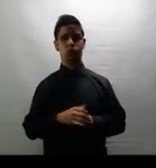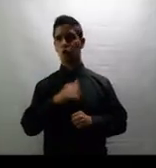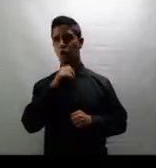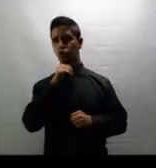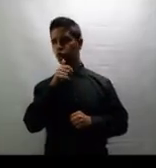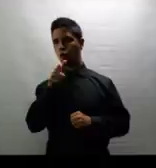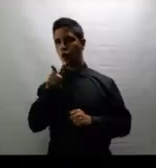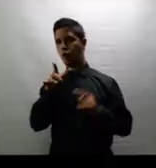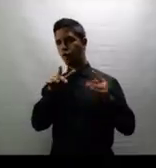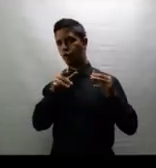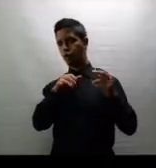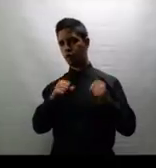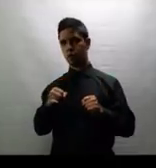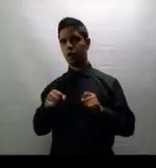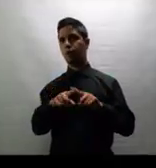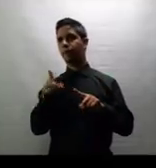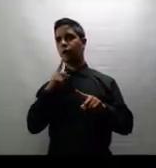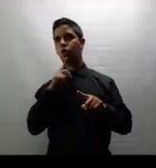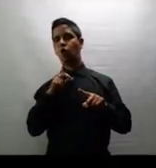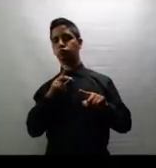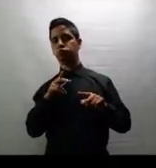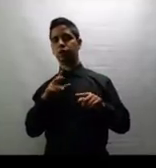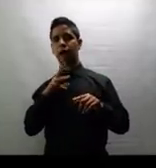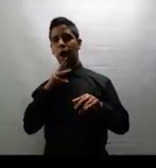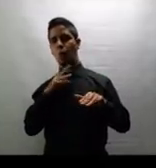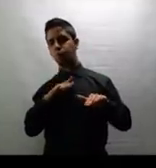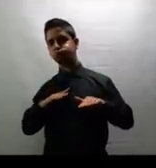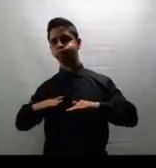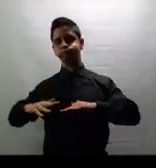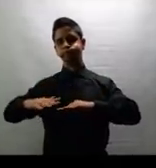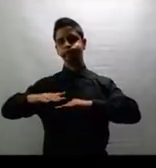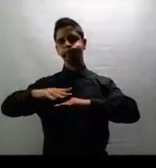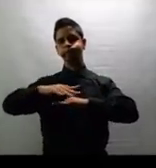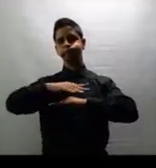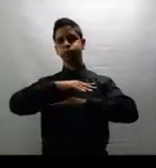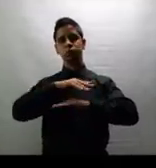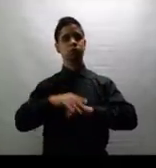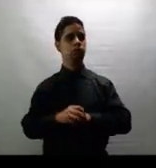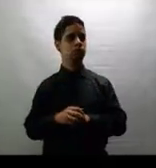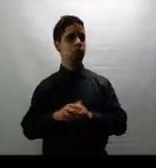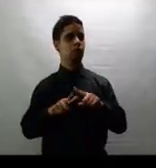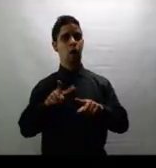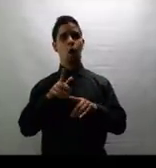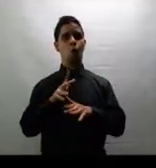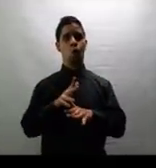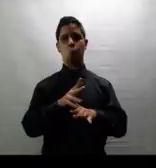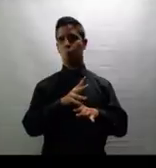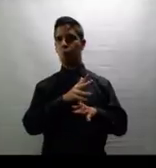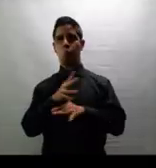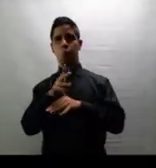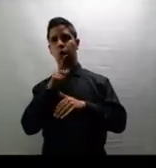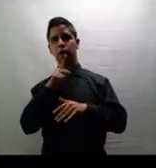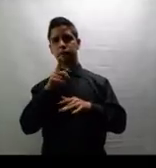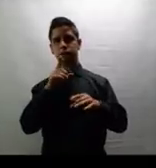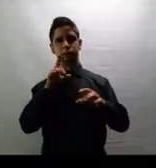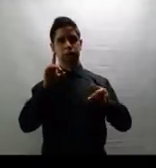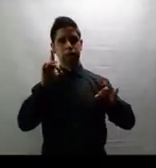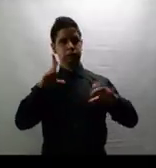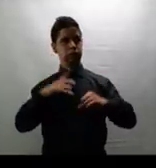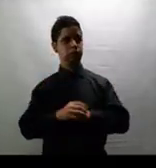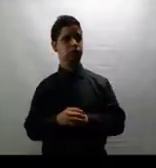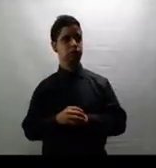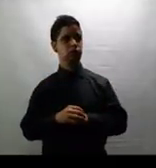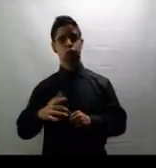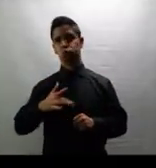pero si nos lo arropó más están a la isla pero persona mujer anne terrible eran los vientos de giorgis